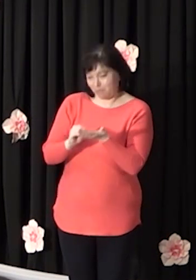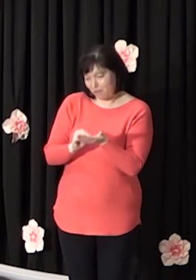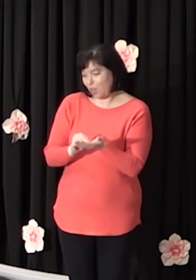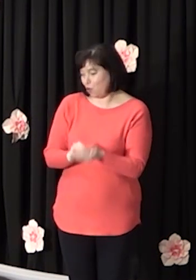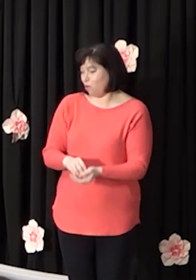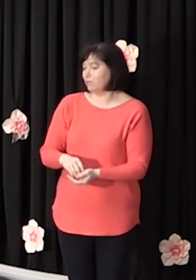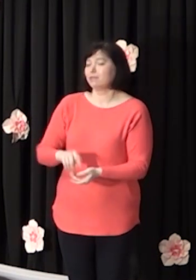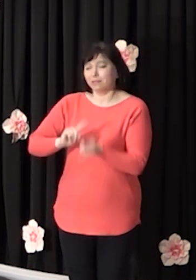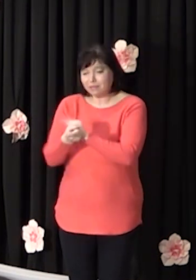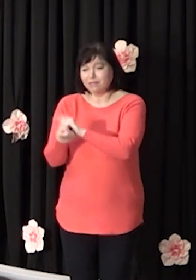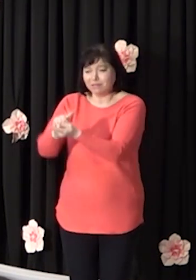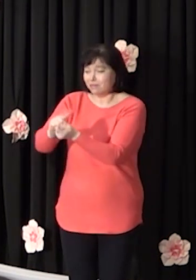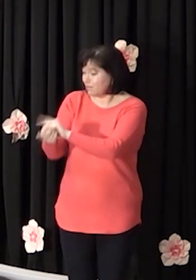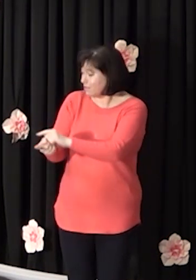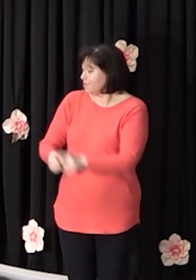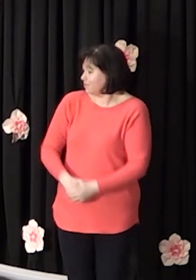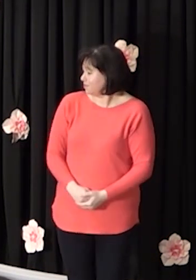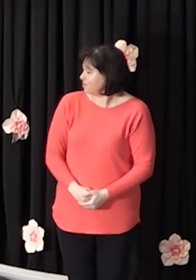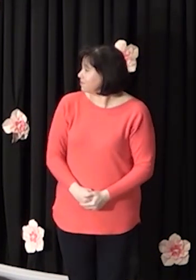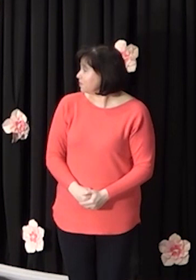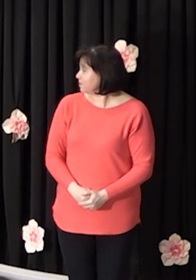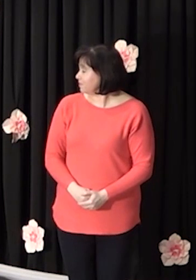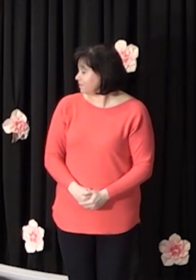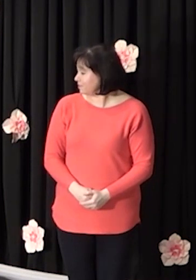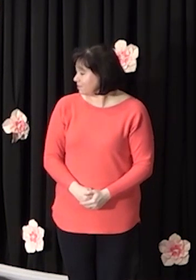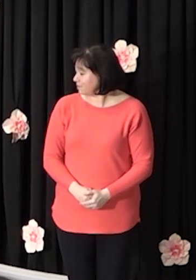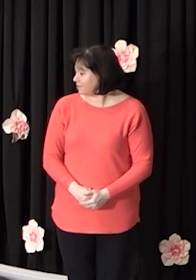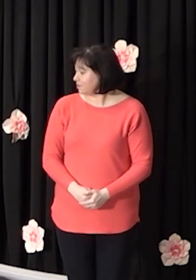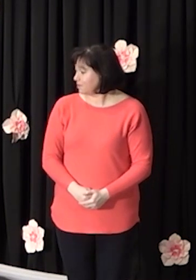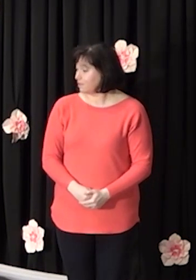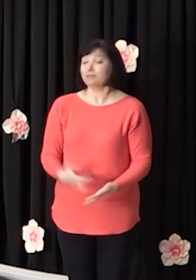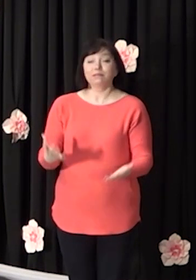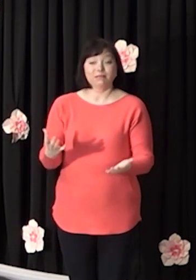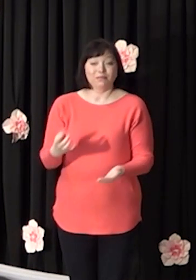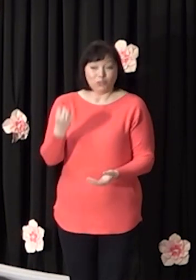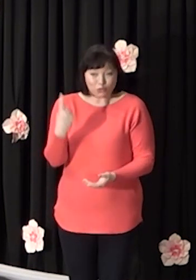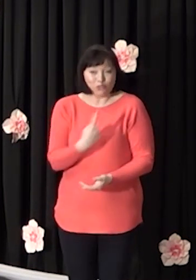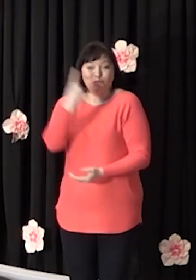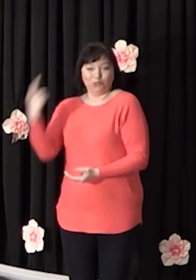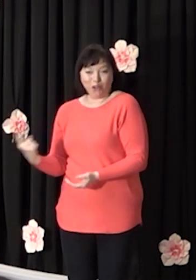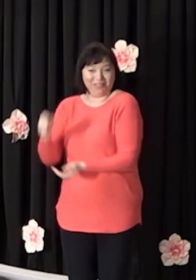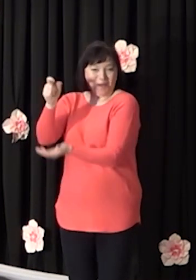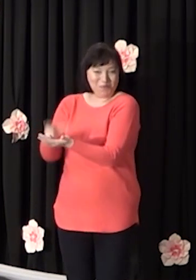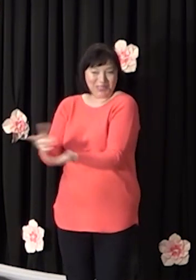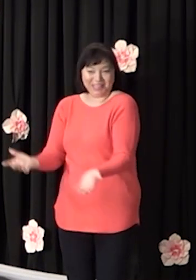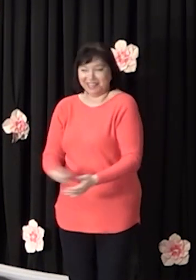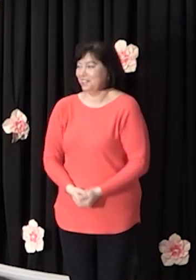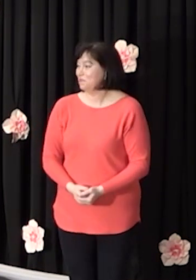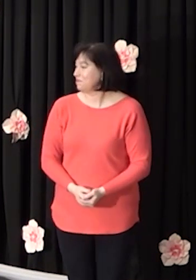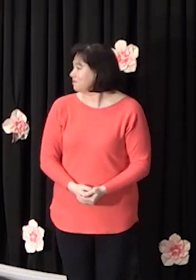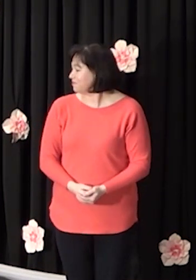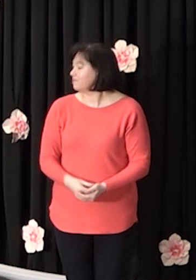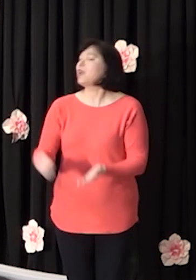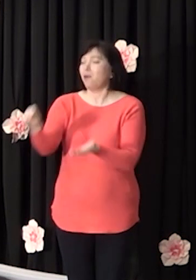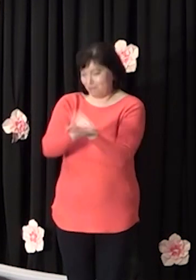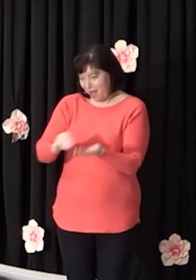фокус. Стаканчик превращается в бутылку, бутылка превращается в стаканчик, делаю магический жест, и здесь появляется еще одна бутылочка. Я